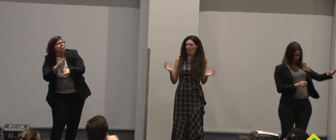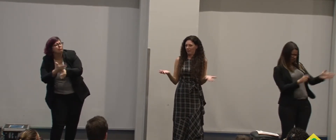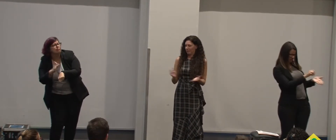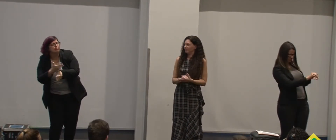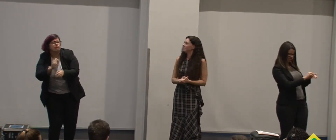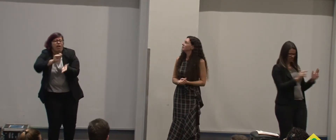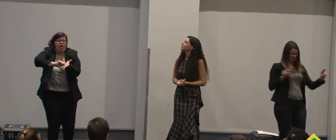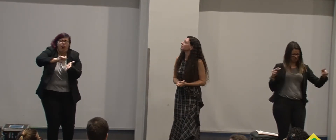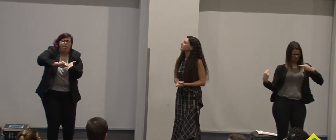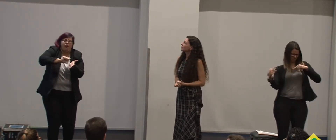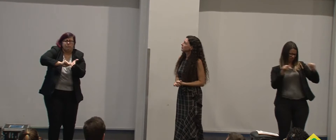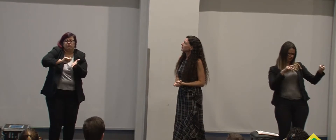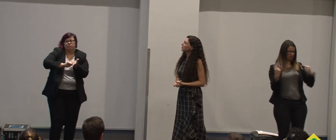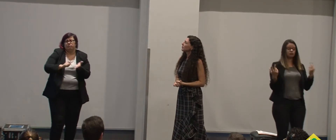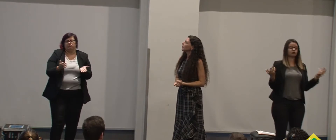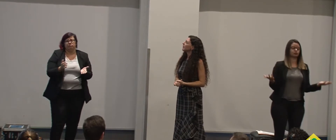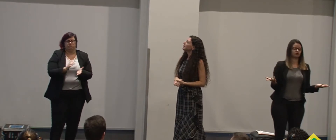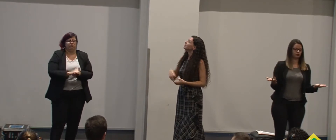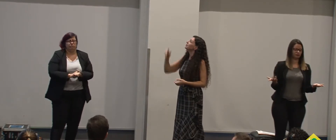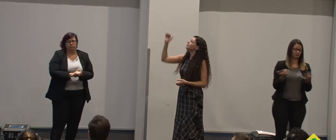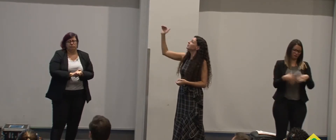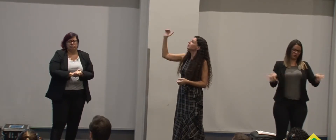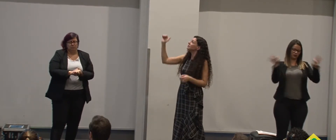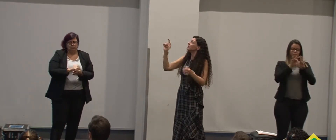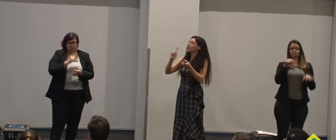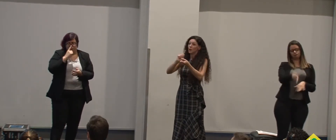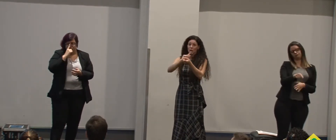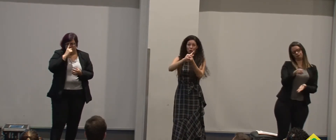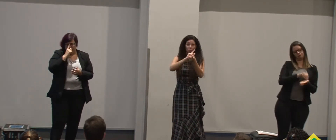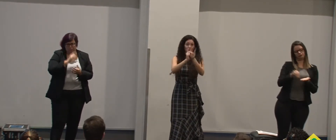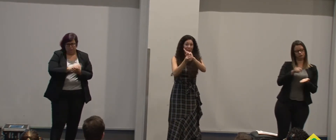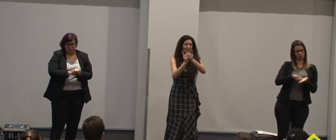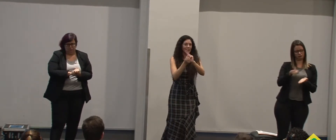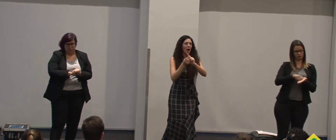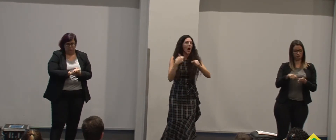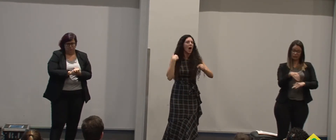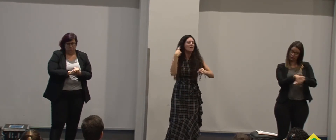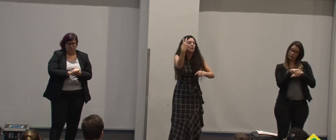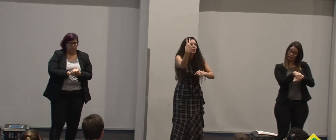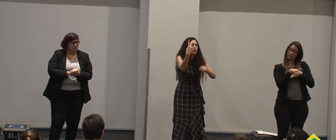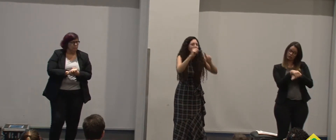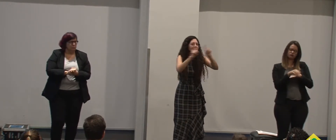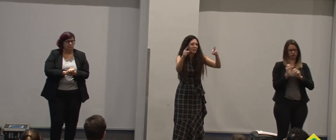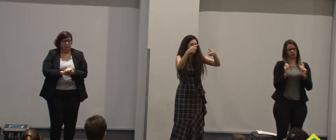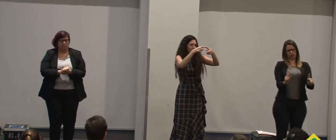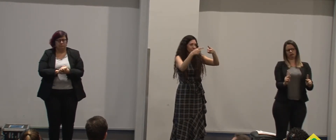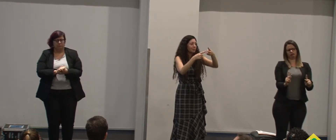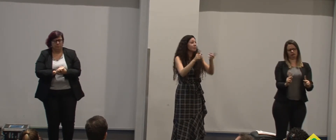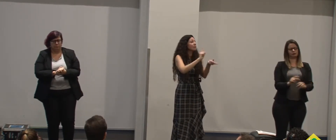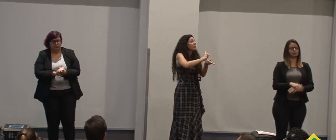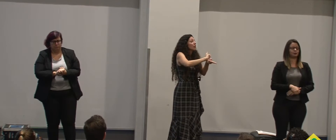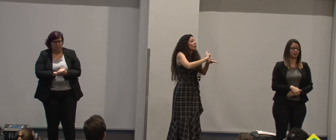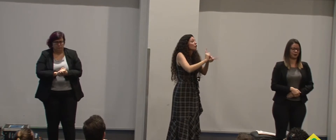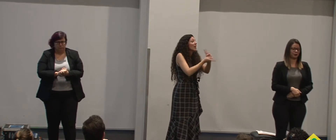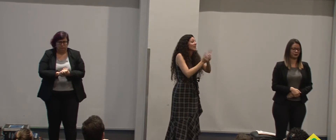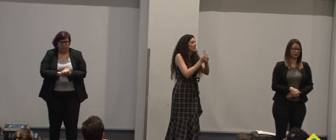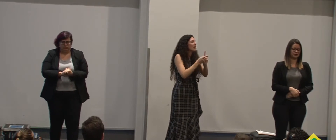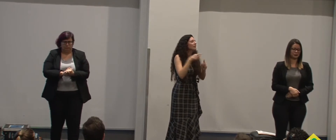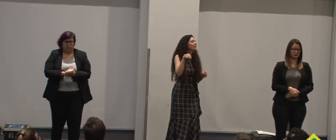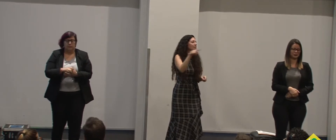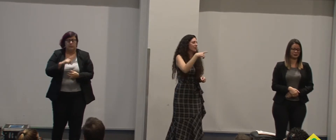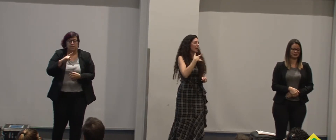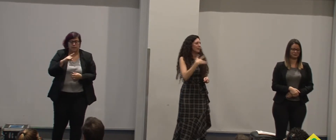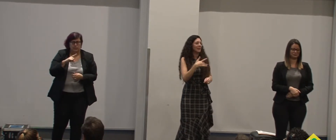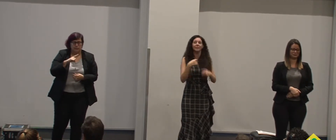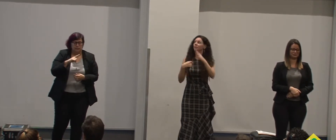de cada um. Então, pode ser uma estratégia que o professor utilize no ensino de ambas as línguas.